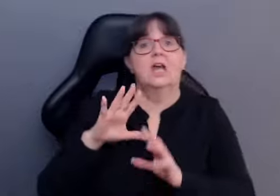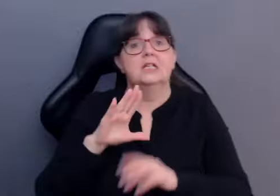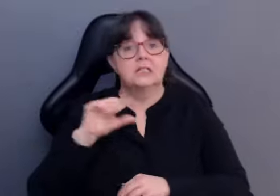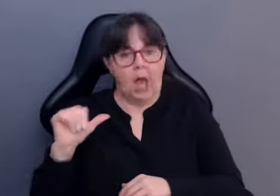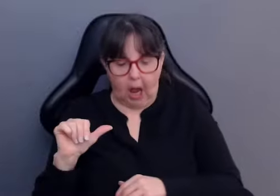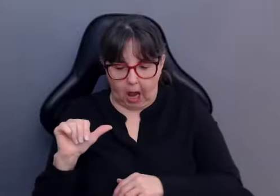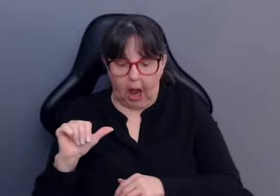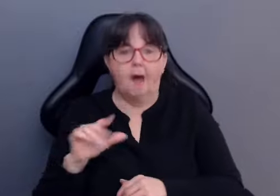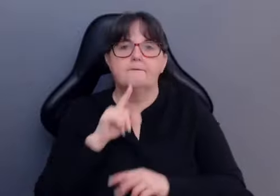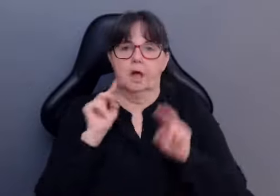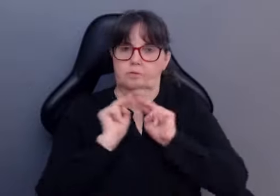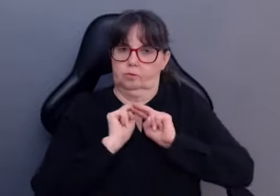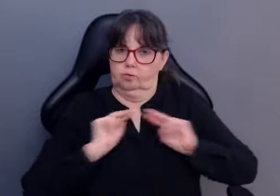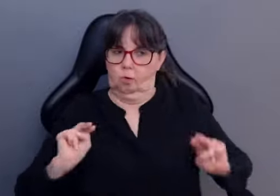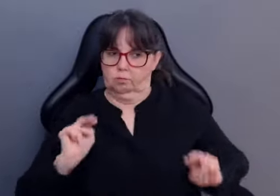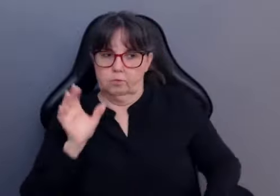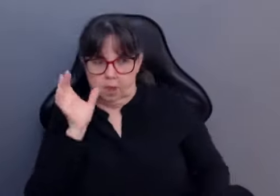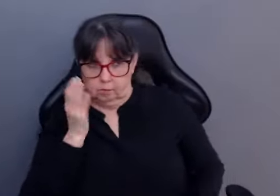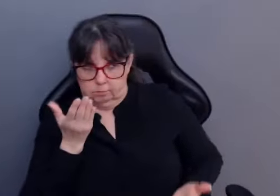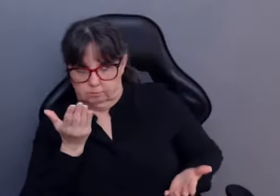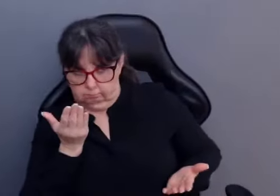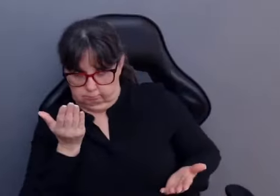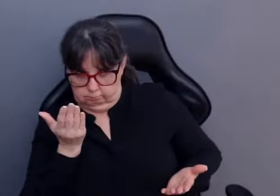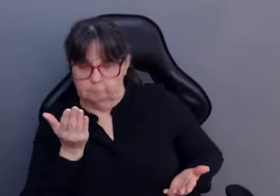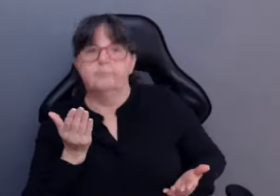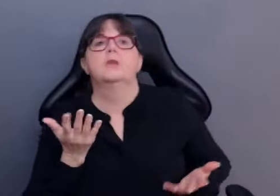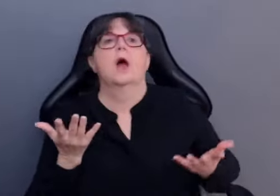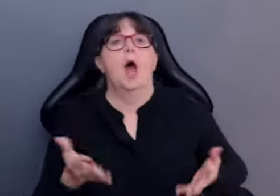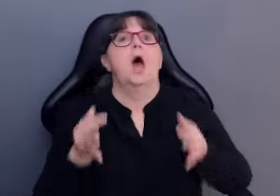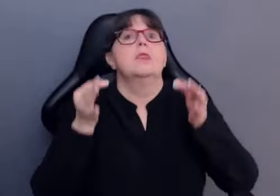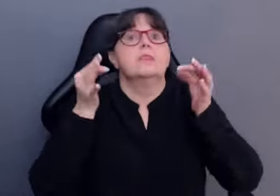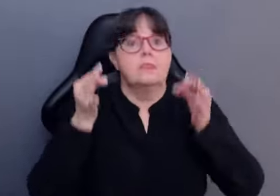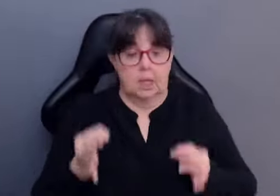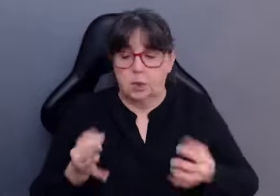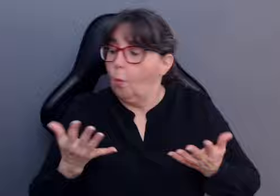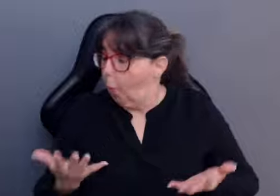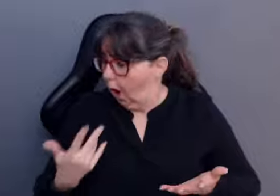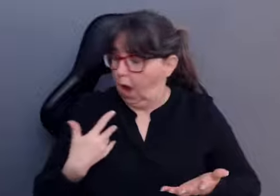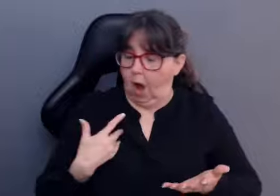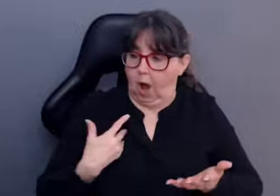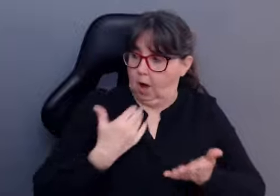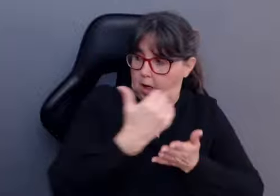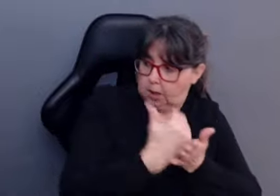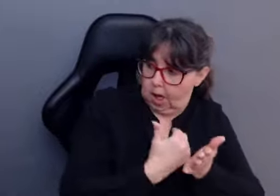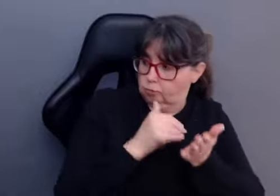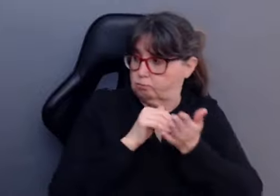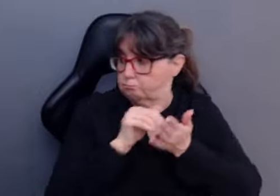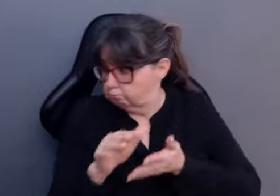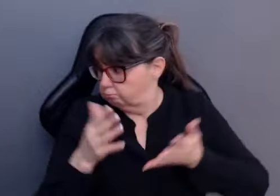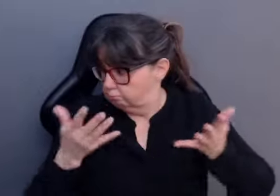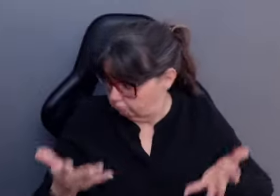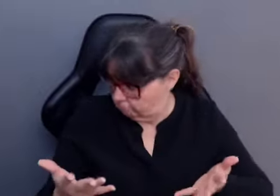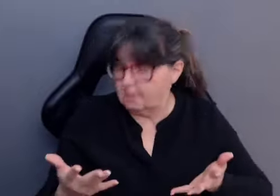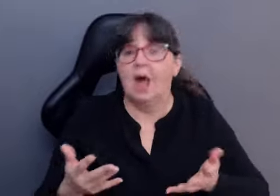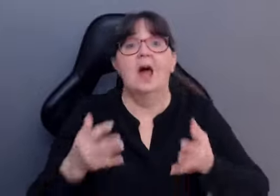avec impartialité. La décision du conseil d'administration à cette fin